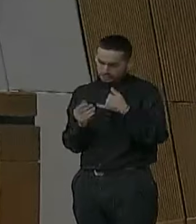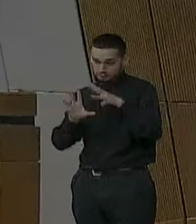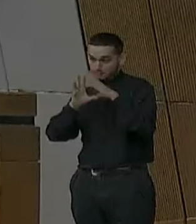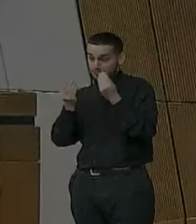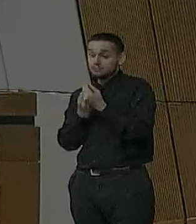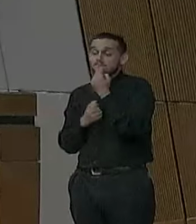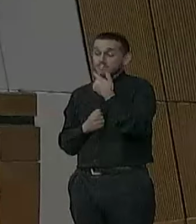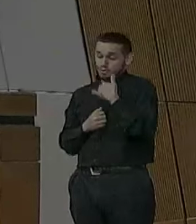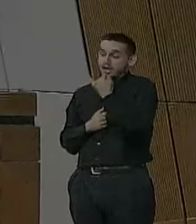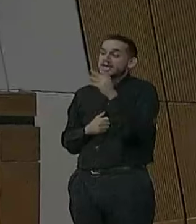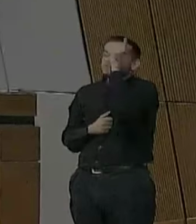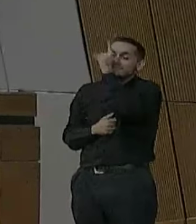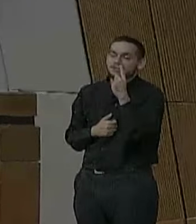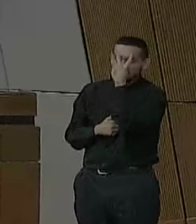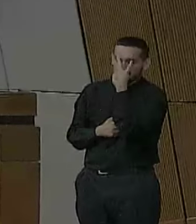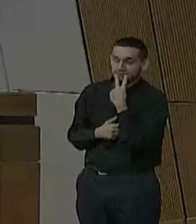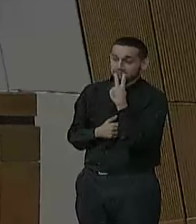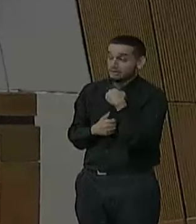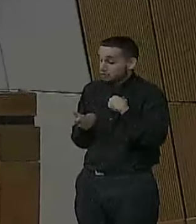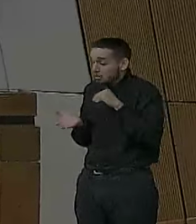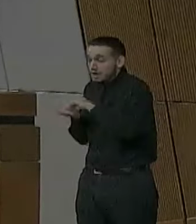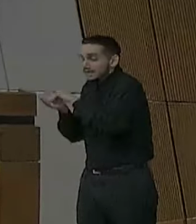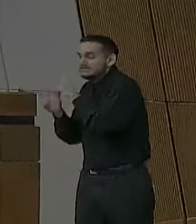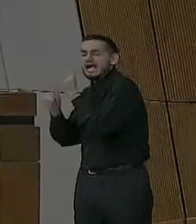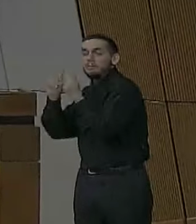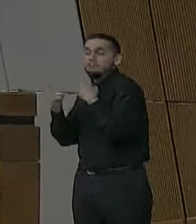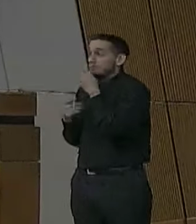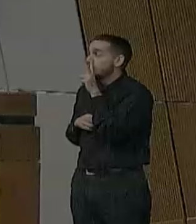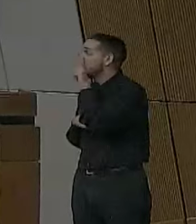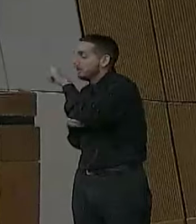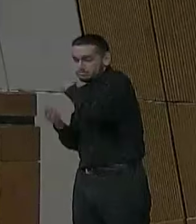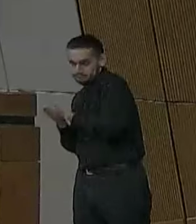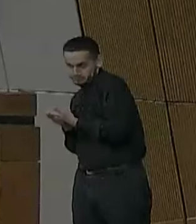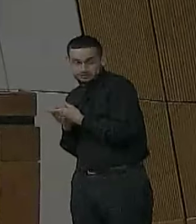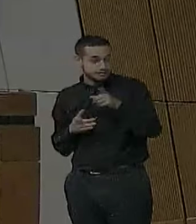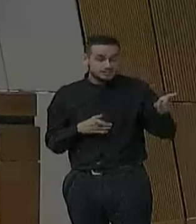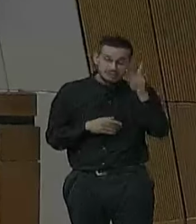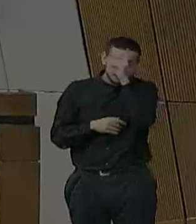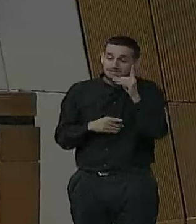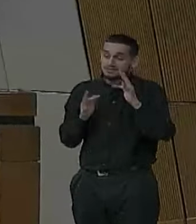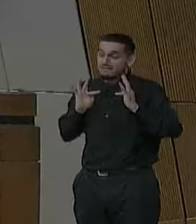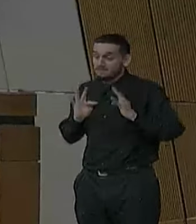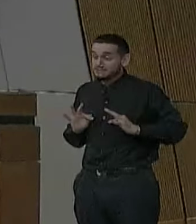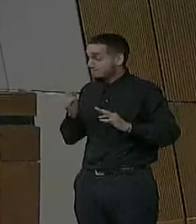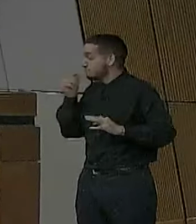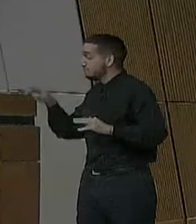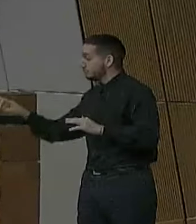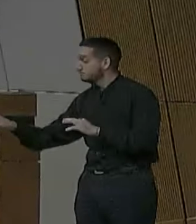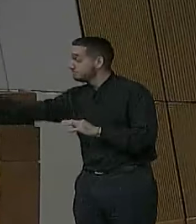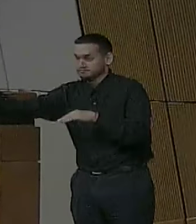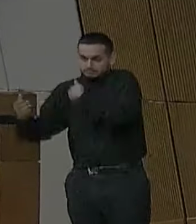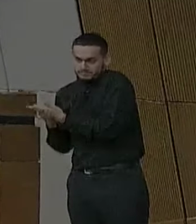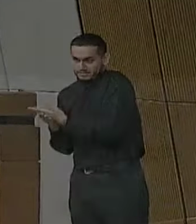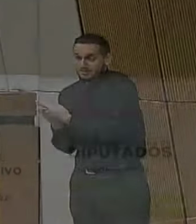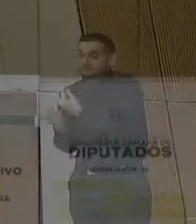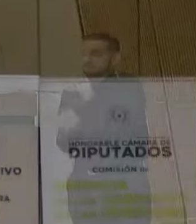discapacidad visual que le impide hacer algunas cosas. Tiene una discapacidad física que le impide tal vez subir a la rampa, pero resulta que es